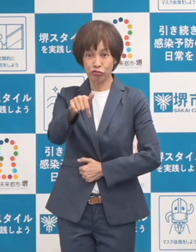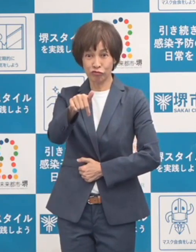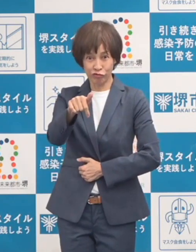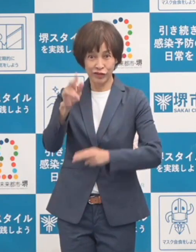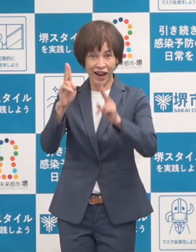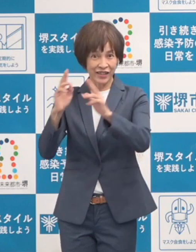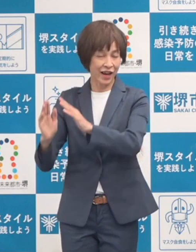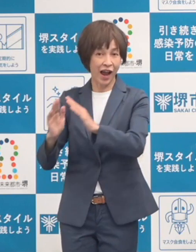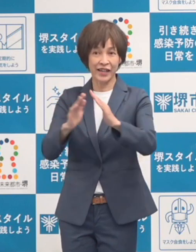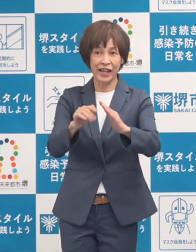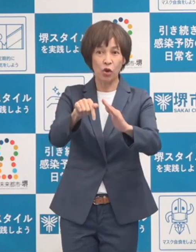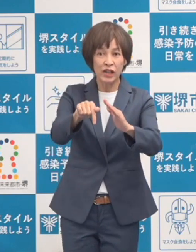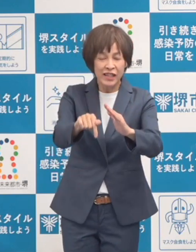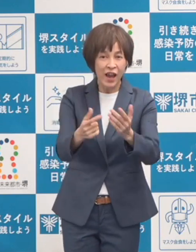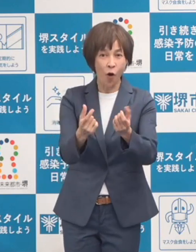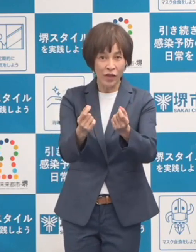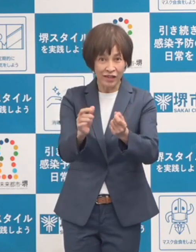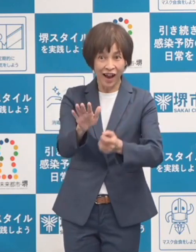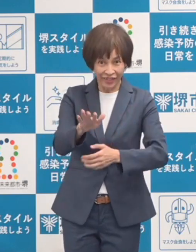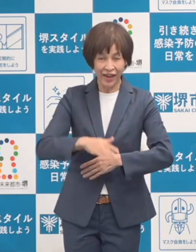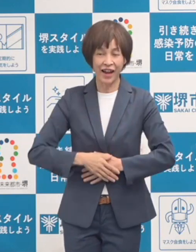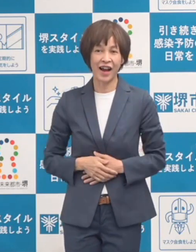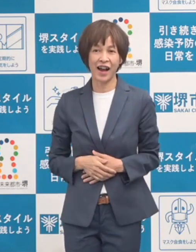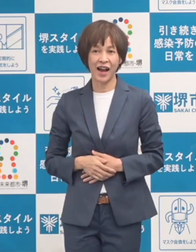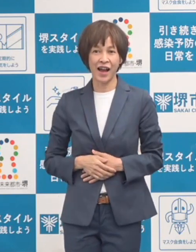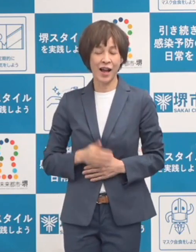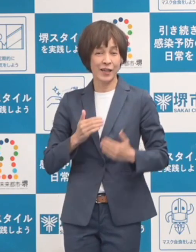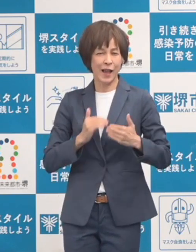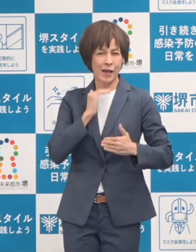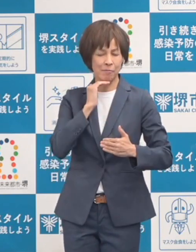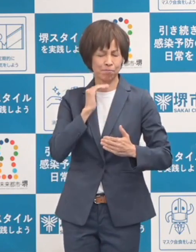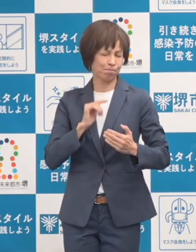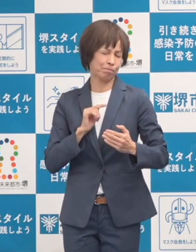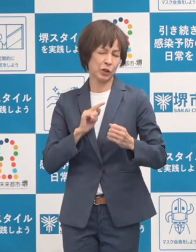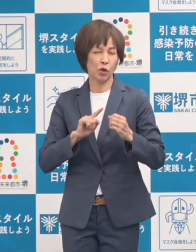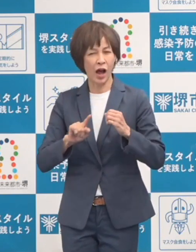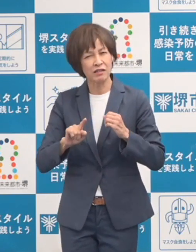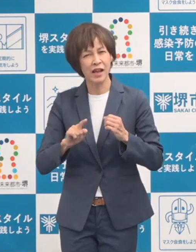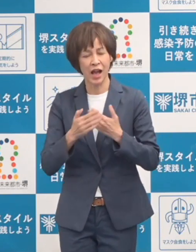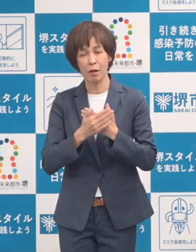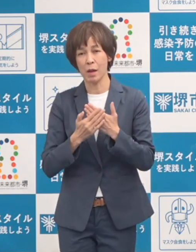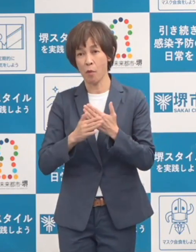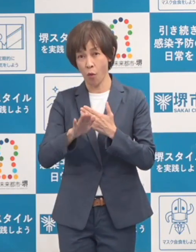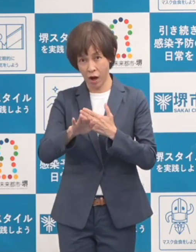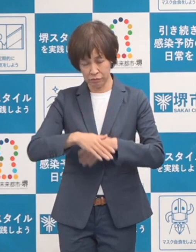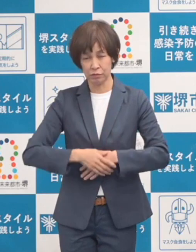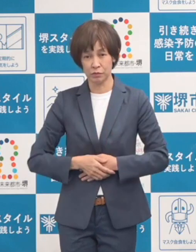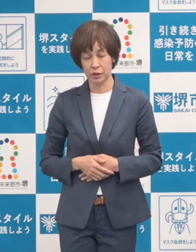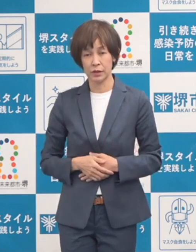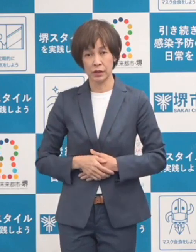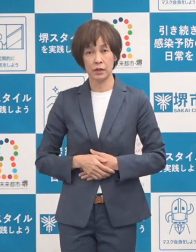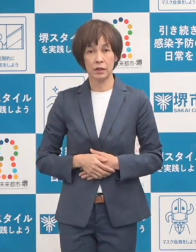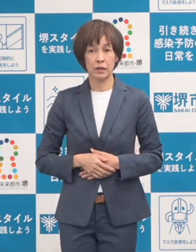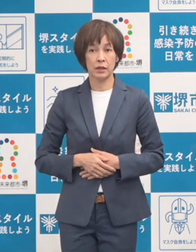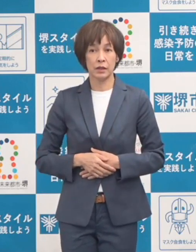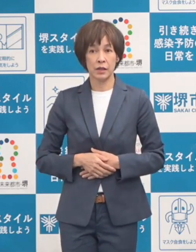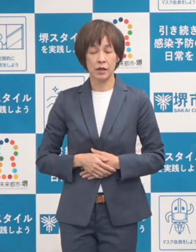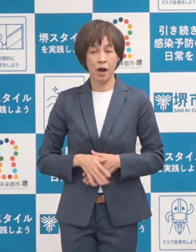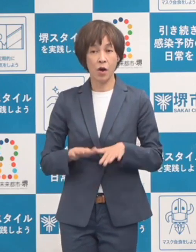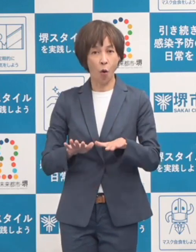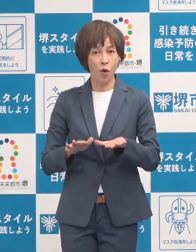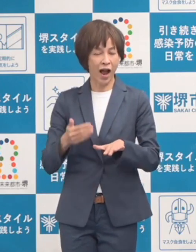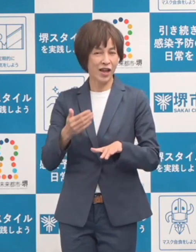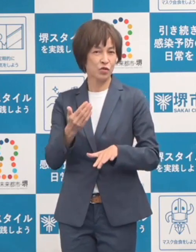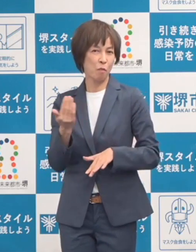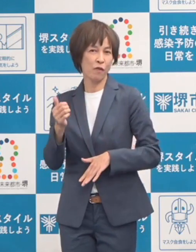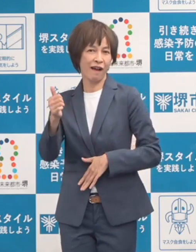待をされたと思うんですが、必ずしも期待通りにはいかなかったというのが今の現状だと思うんですけども、今回、久保田が